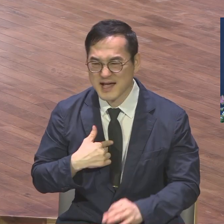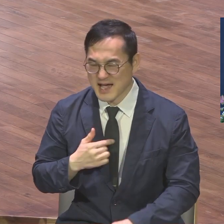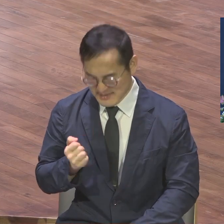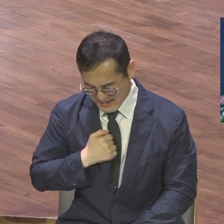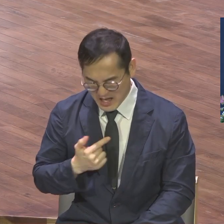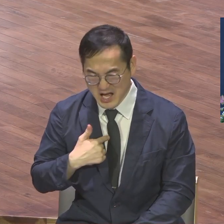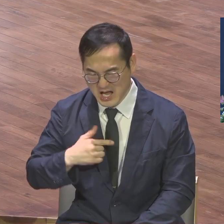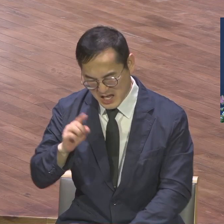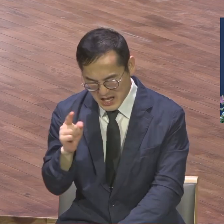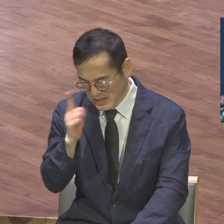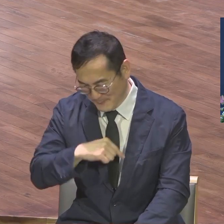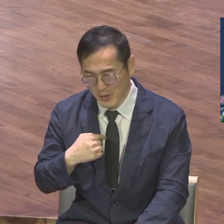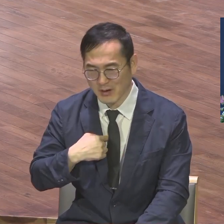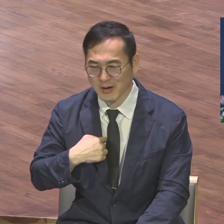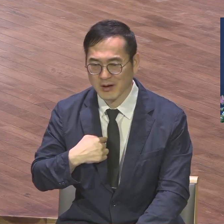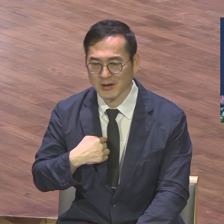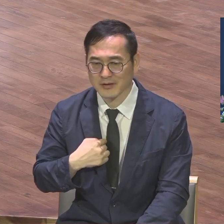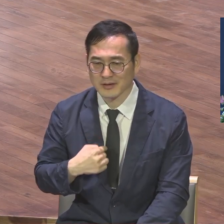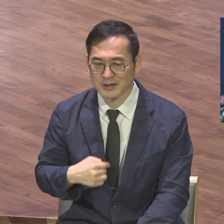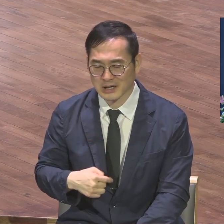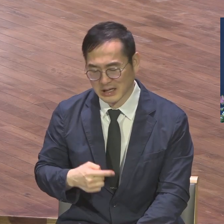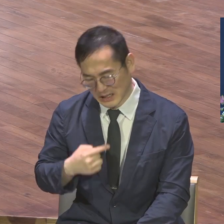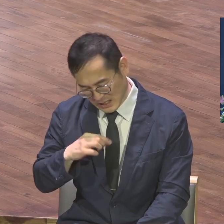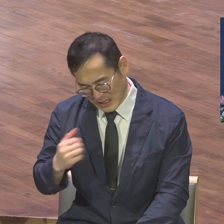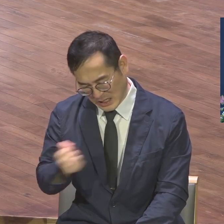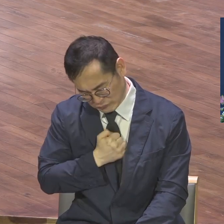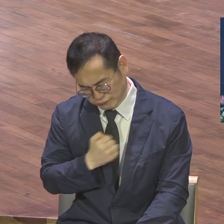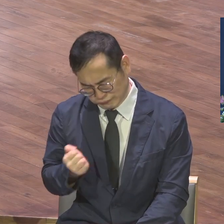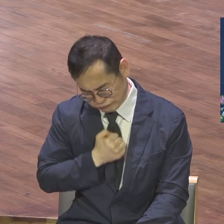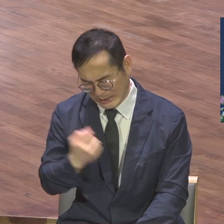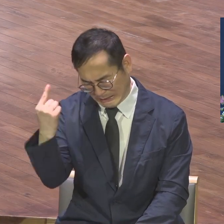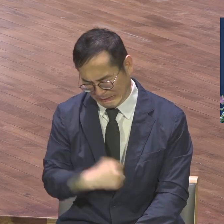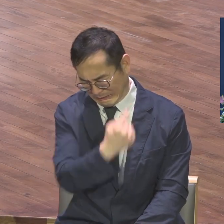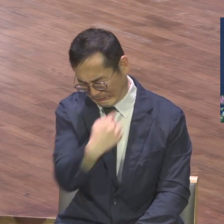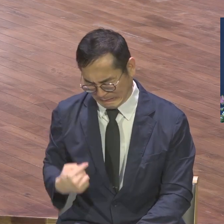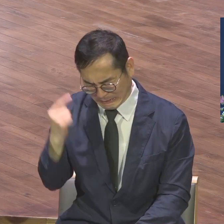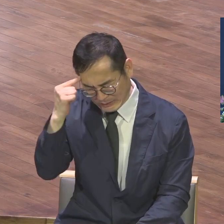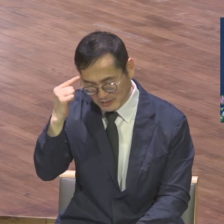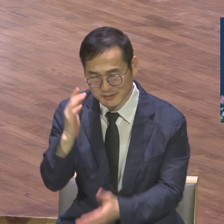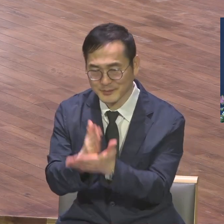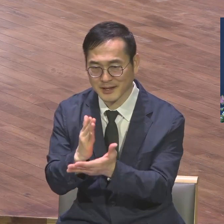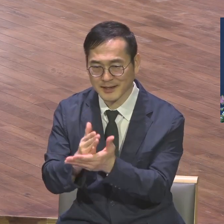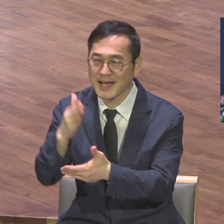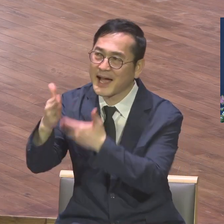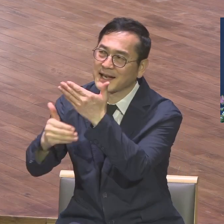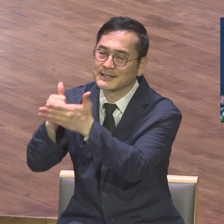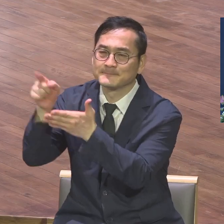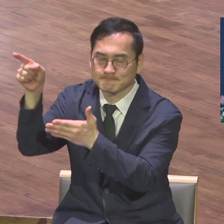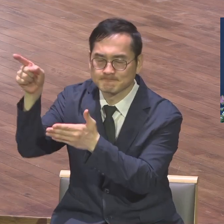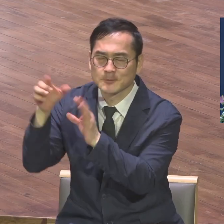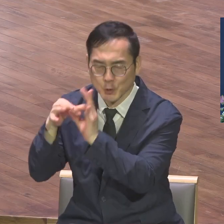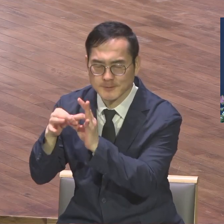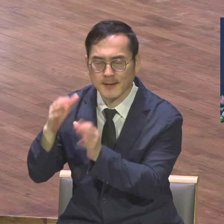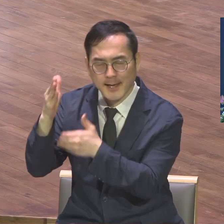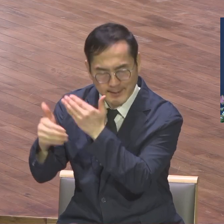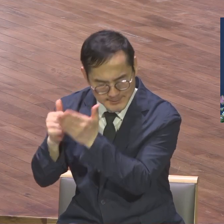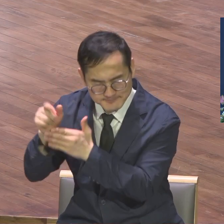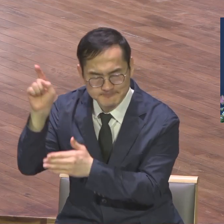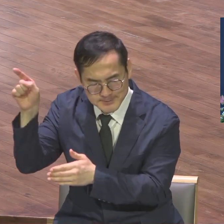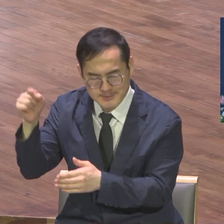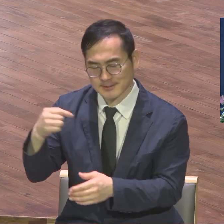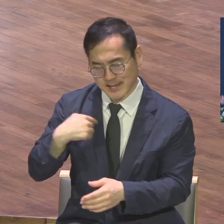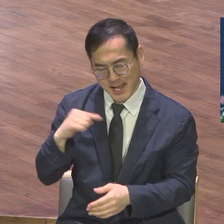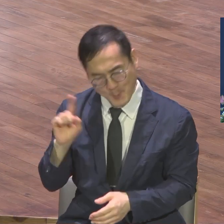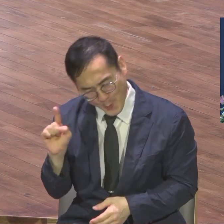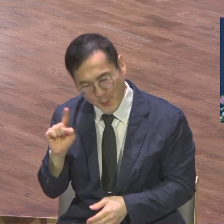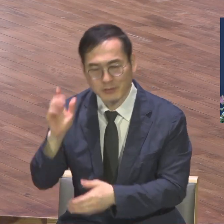없어요. 그럼 사단이 박수 친다고. 하나님께서 이래 시작해. 아멘. 그래야 여러분 답이 나와요.